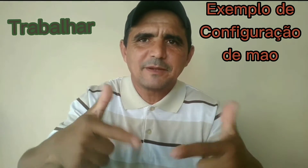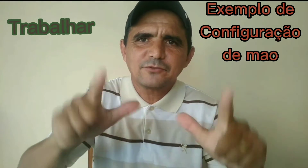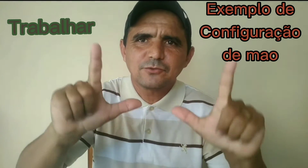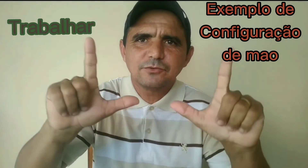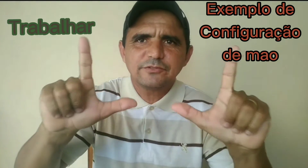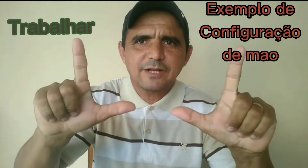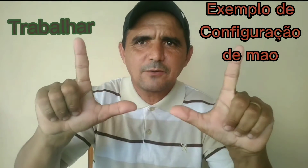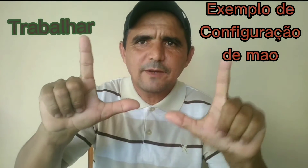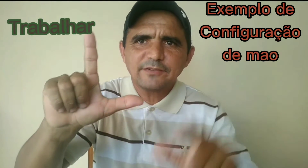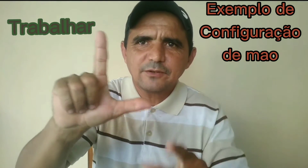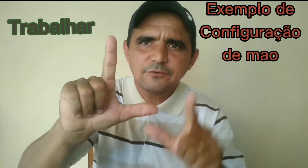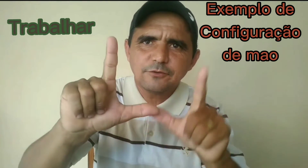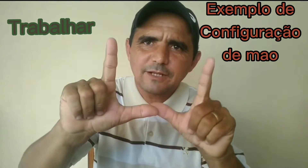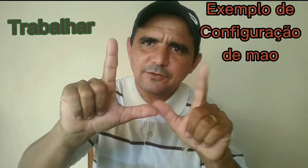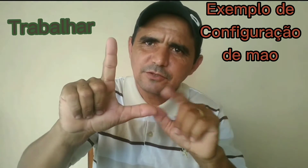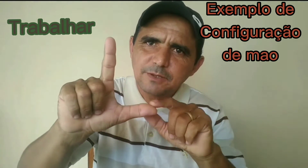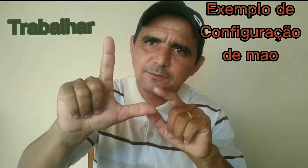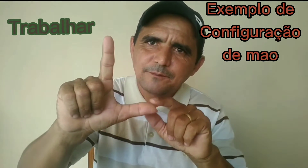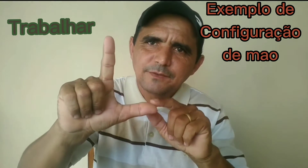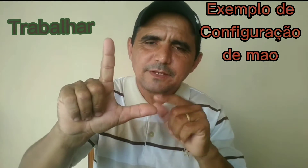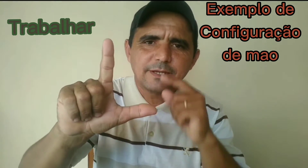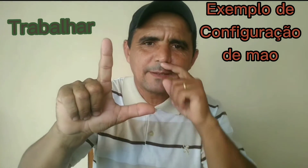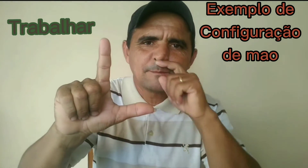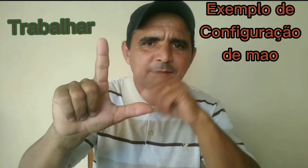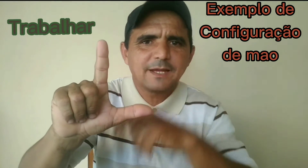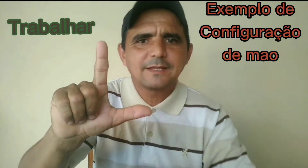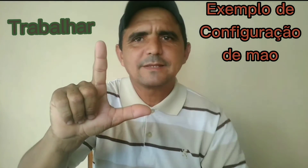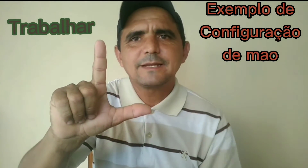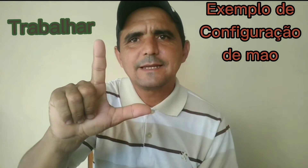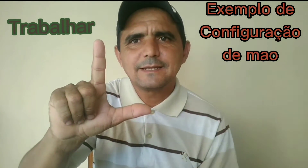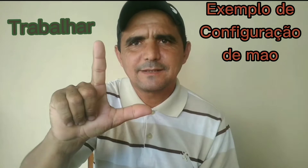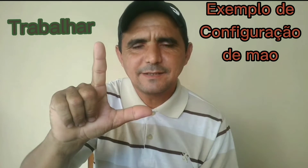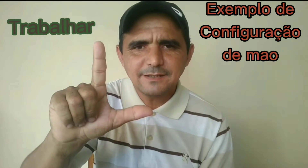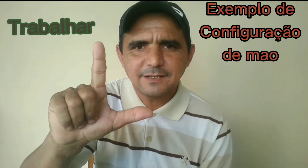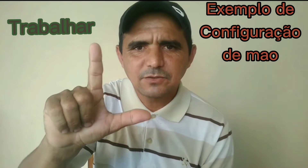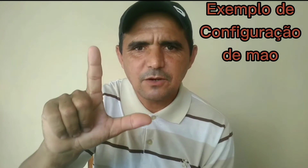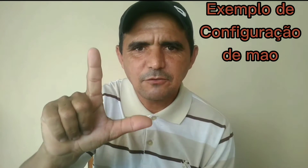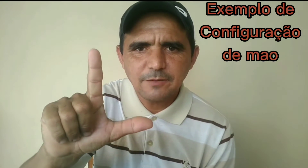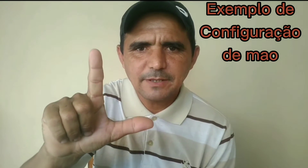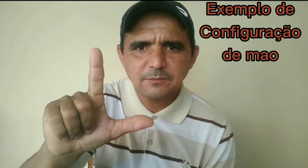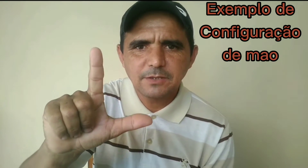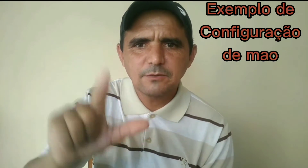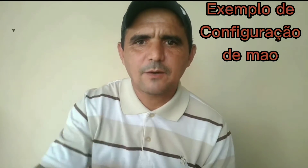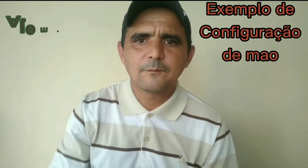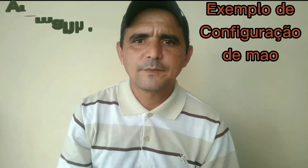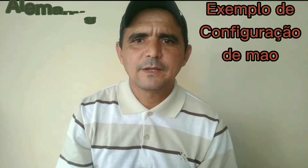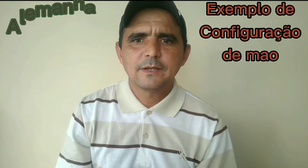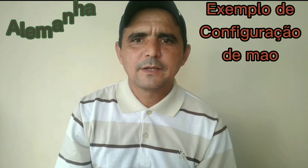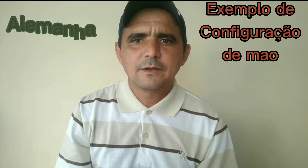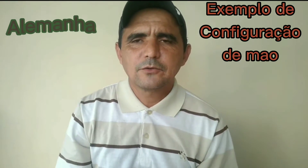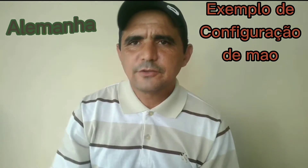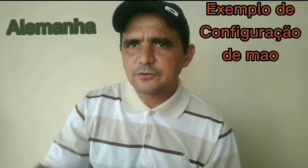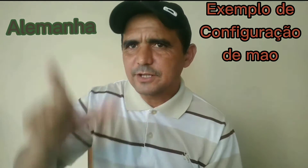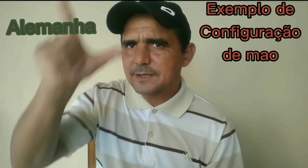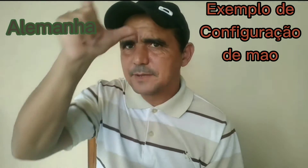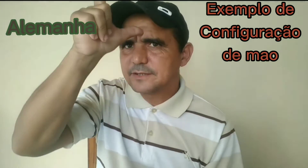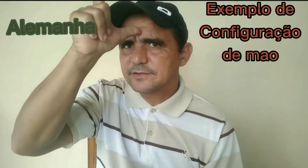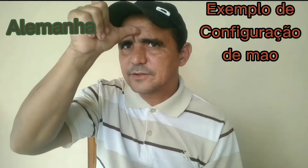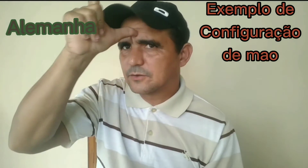Mas tudo está com essa configuração de mão, que é a letra L, né? Aí do alfabeto manual. O sinal de Alemanha, você